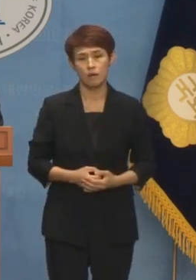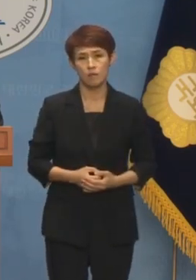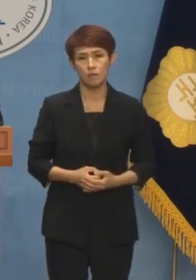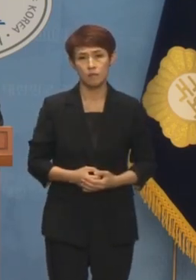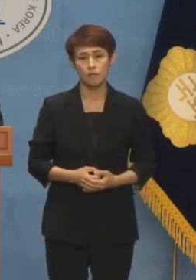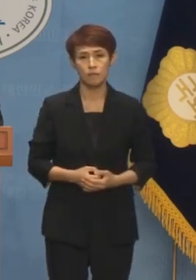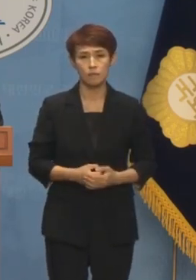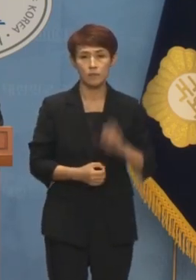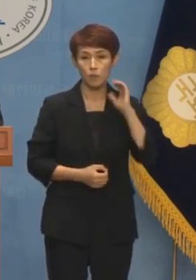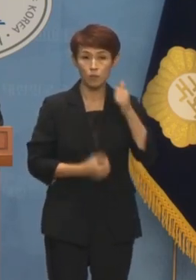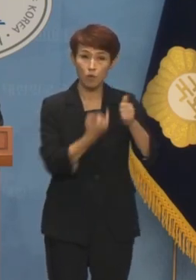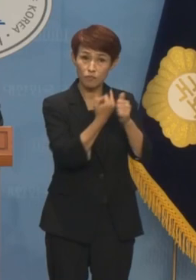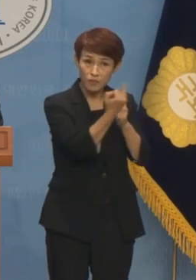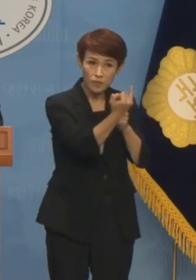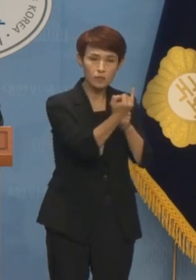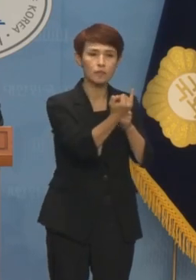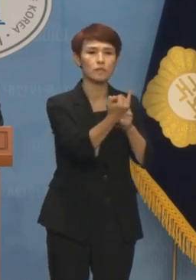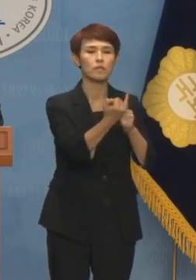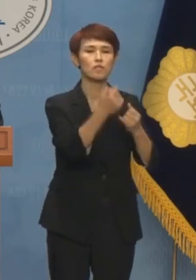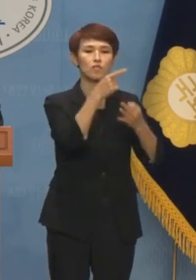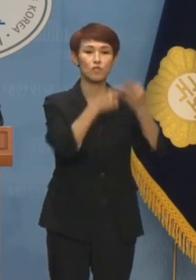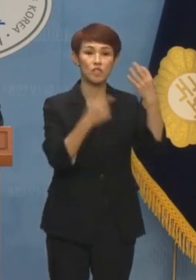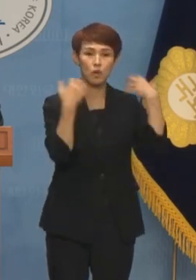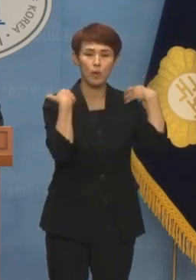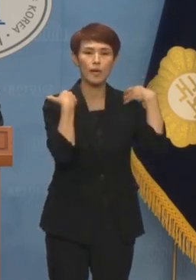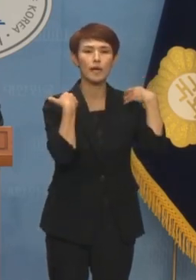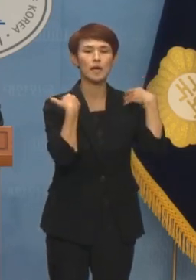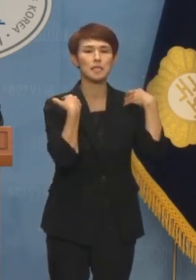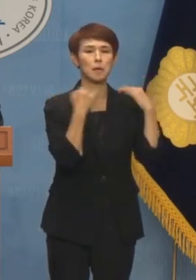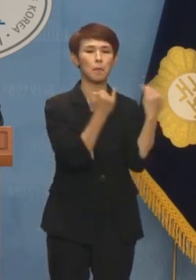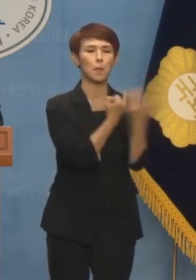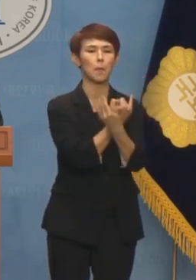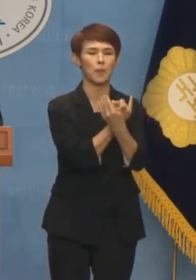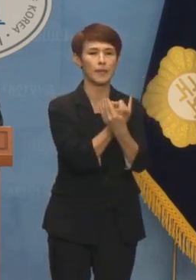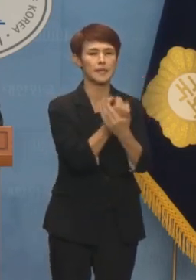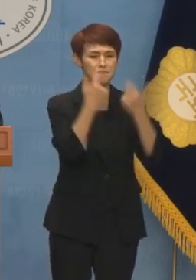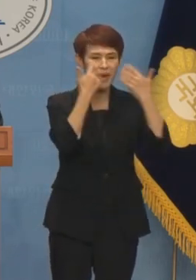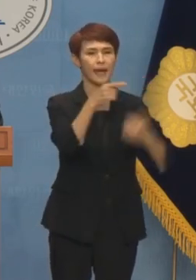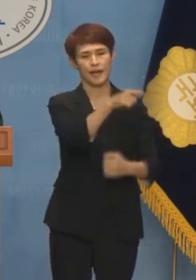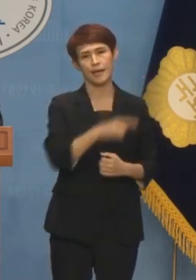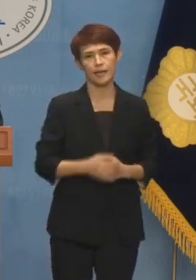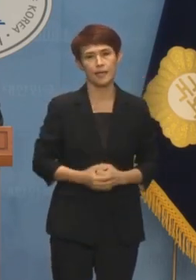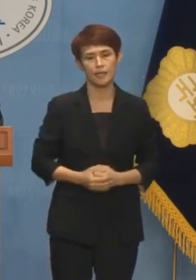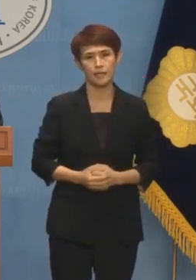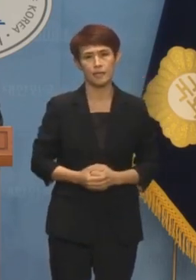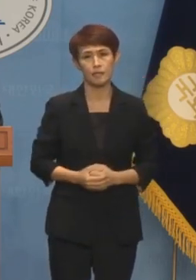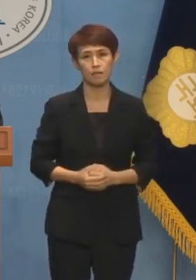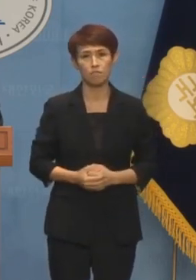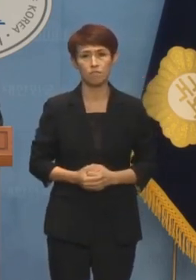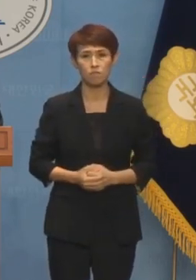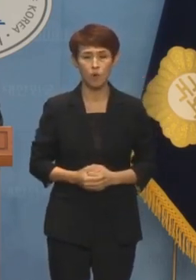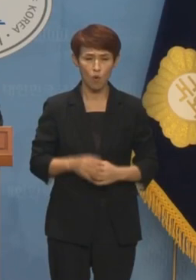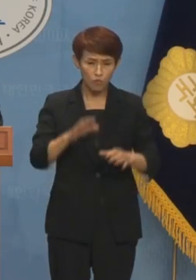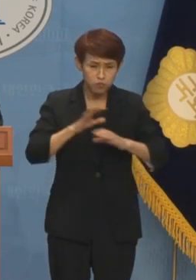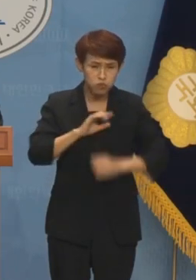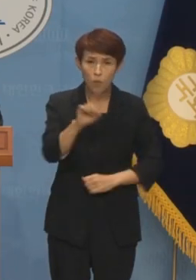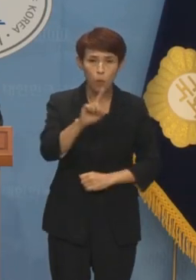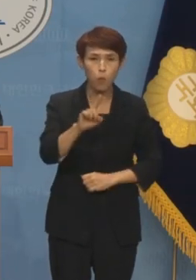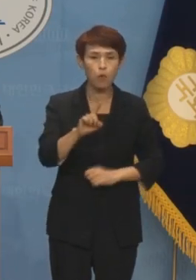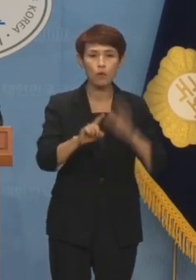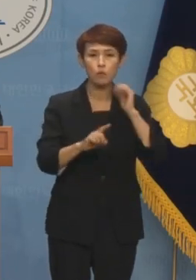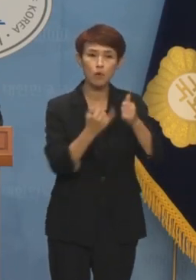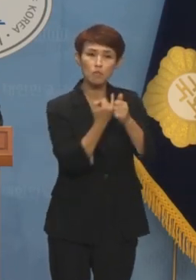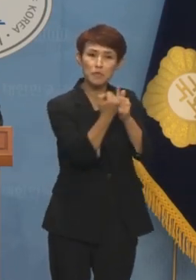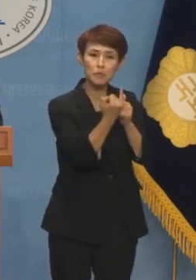이로써 김건희 여사가 윤석열 정권의 성역임이 분명해졌습니다. 무엇이 그렇게 두려워 김건희